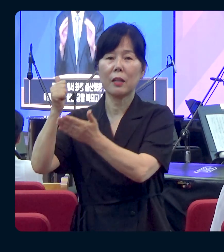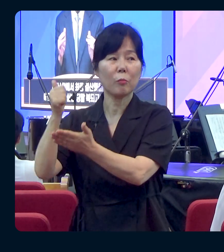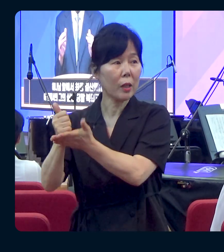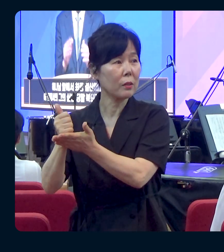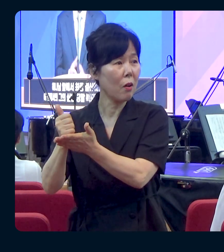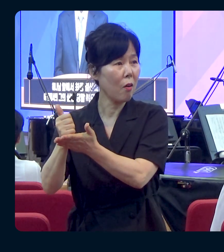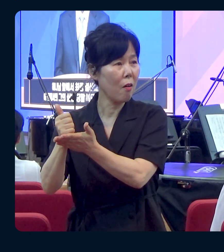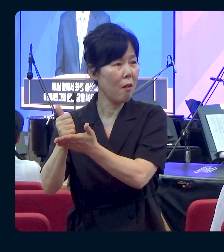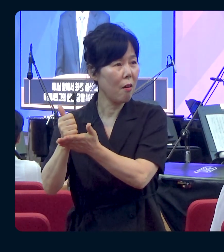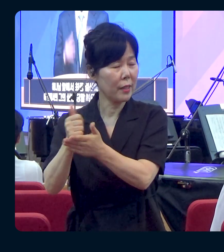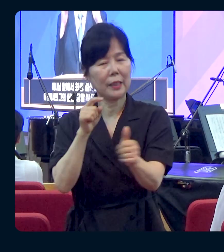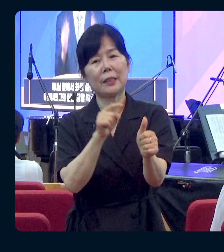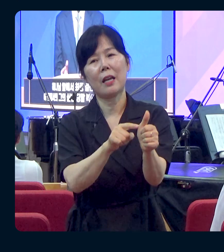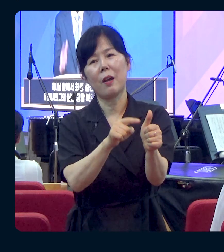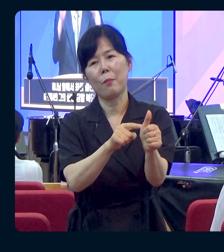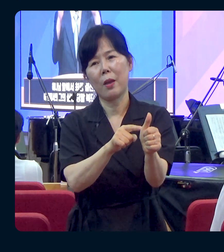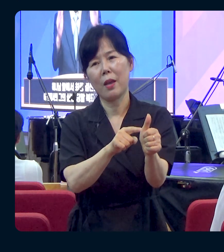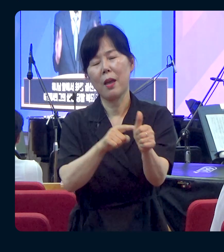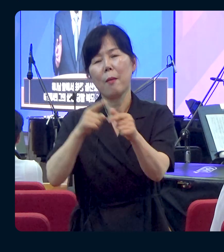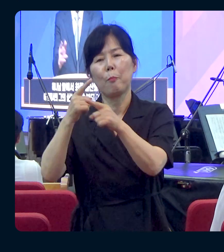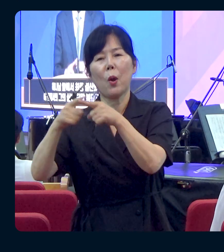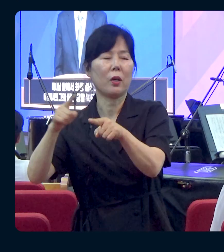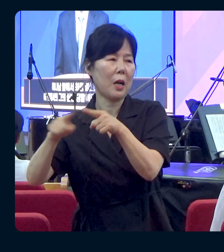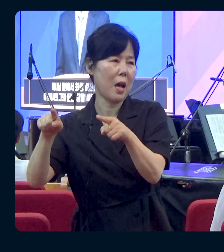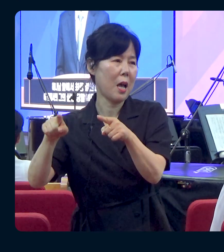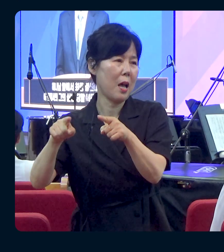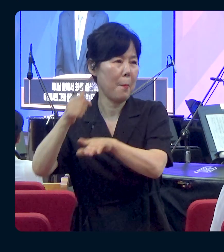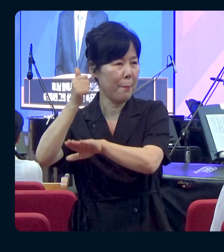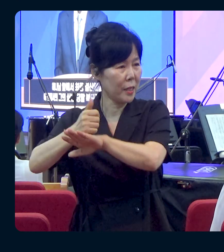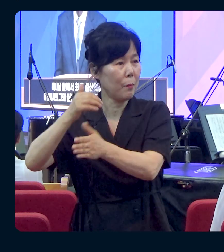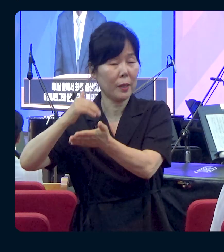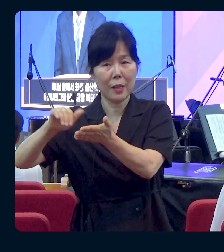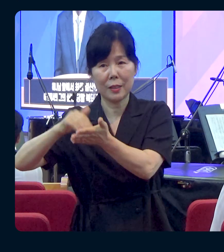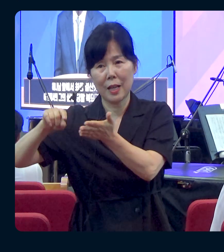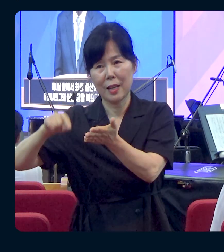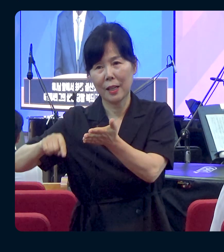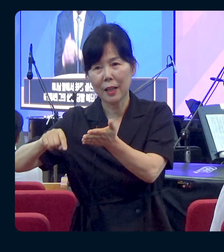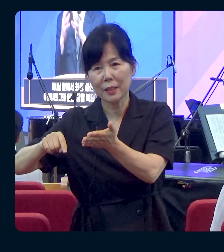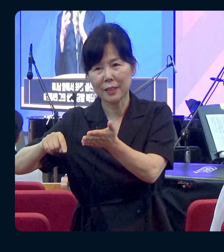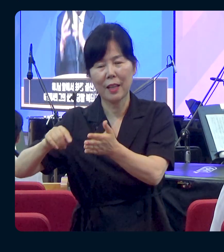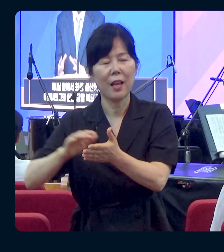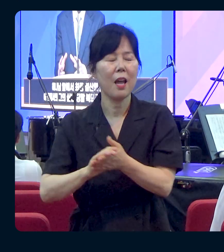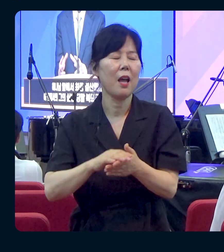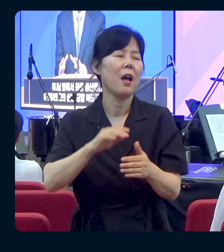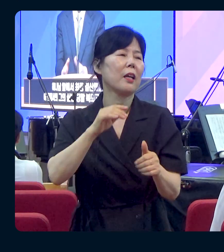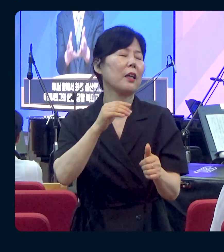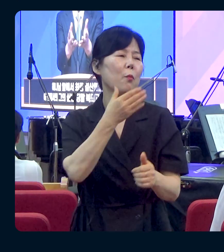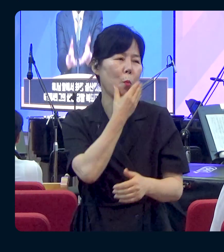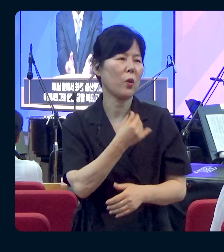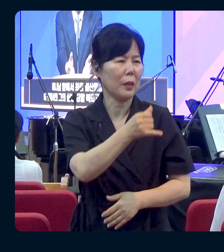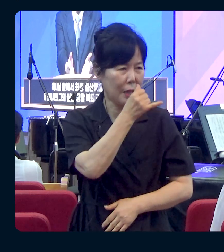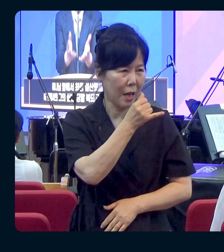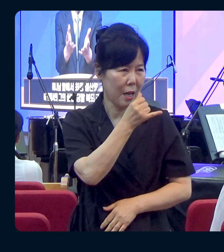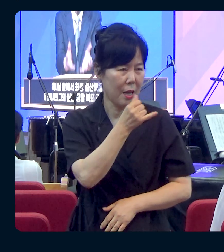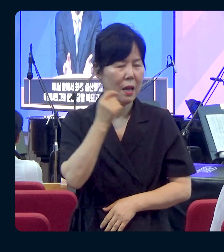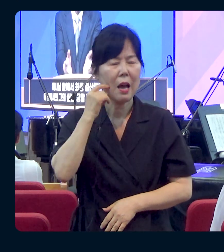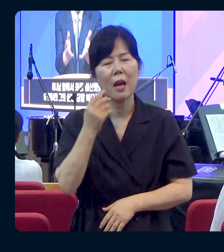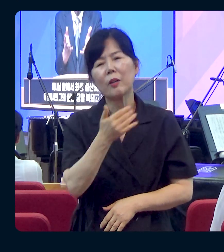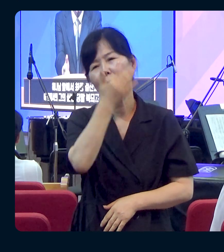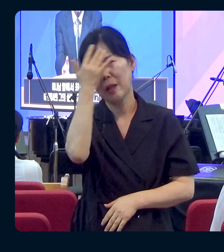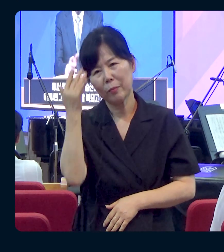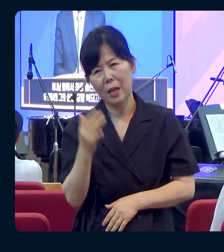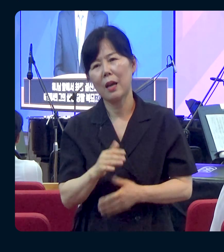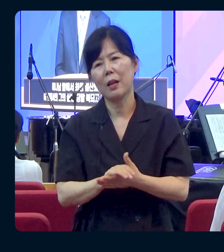그러나 하나님이 그 인생을 평가하실 때, 하나님 앞에서 결산했을 때 그 인생은 정말 복되고